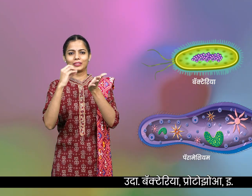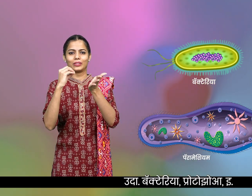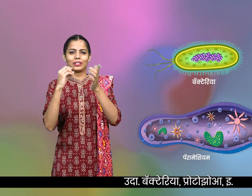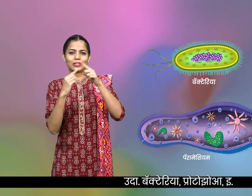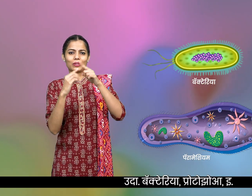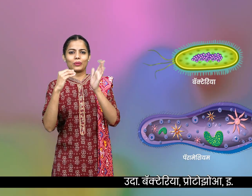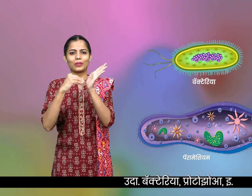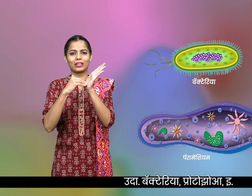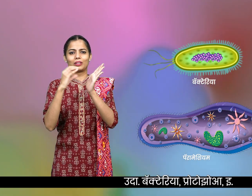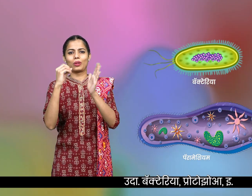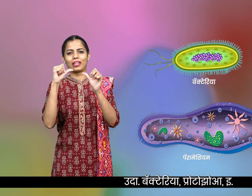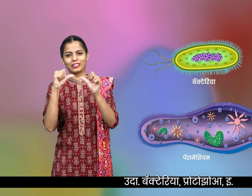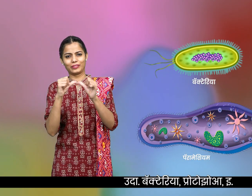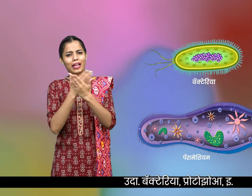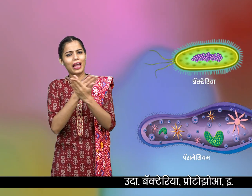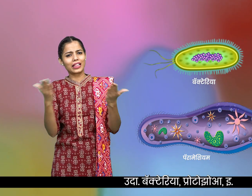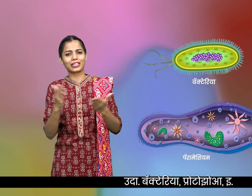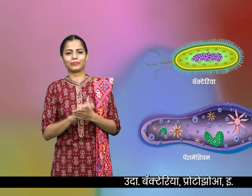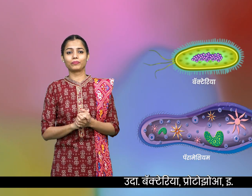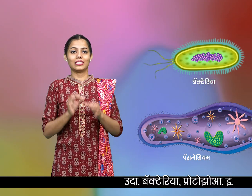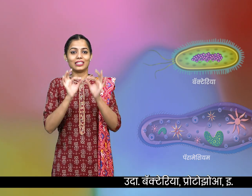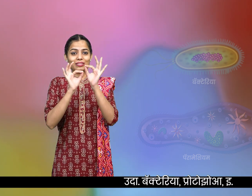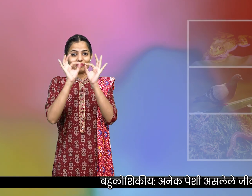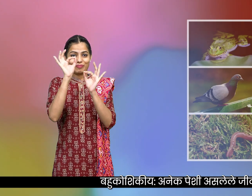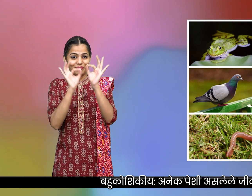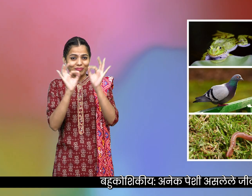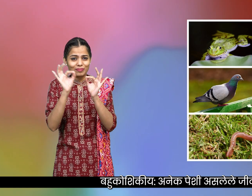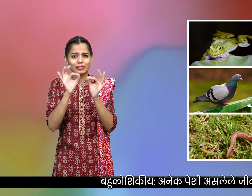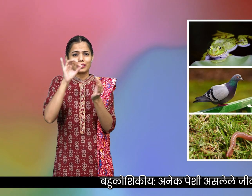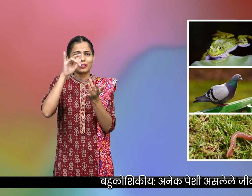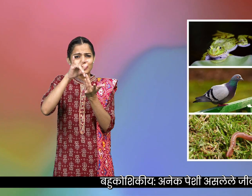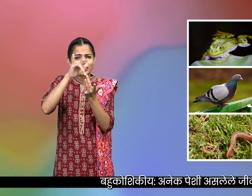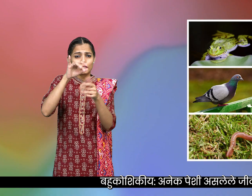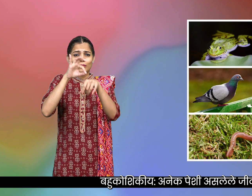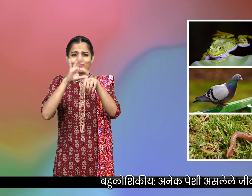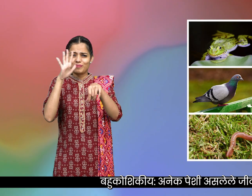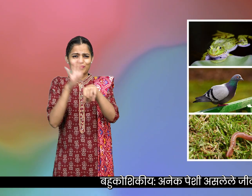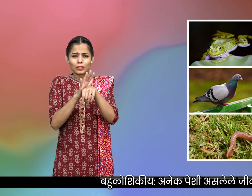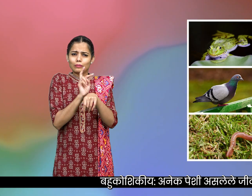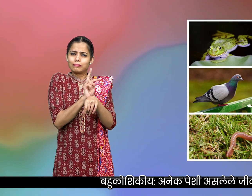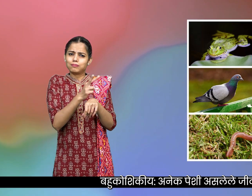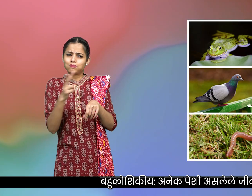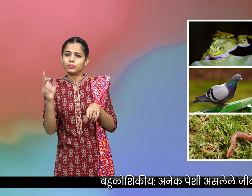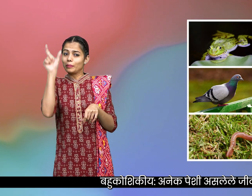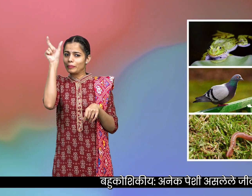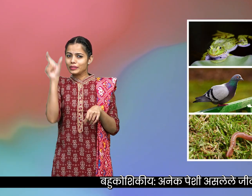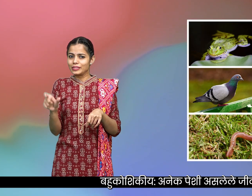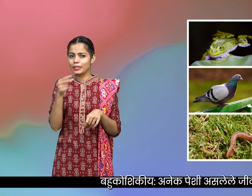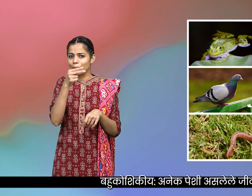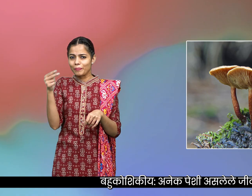उदाहरणार्थ बॅक्टेरिया, प्रोटोझोआ इत्यादी. दुसरं बहुकोशिकीय, अनेक पेशी असलेले जीव,